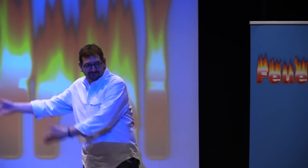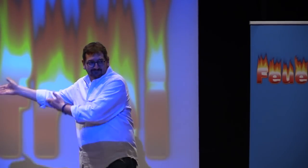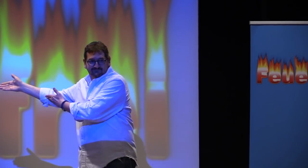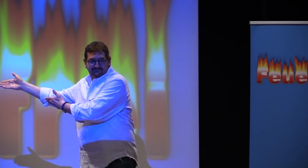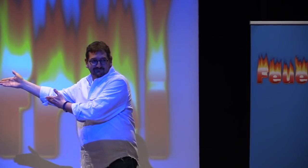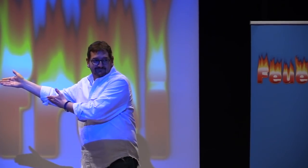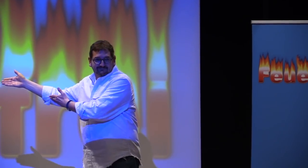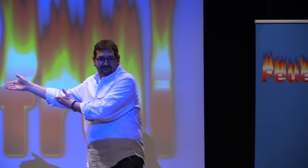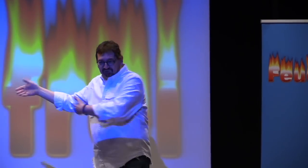Ja?